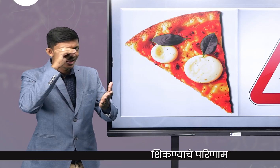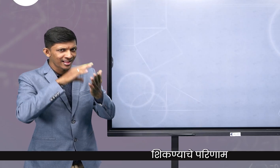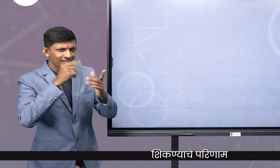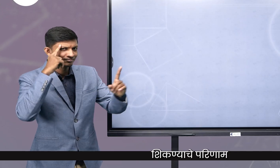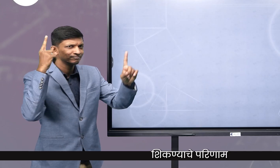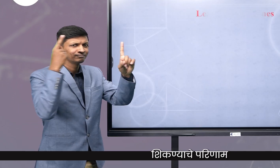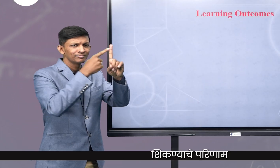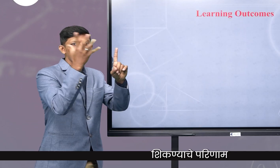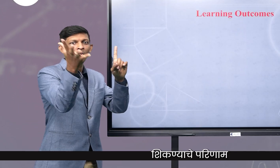शिकण्याचे परिणाम.